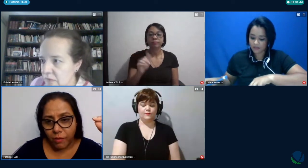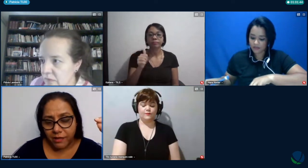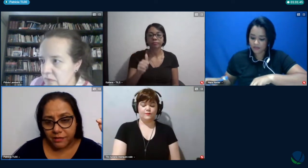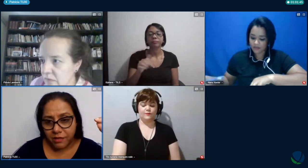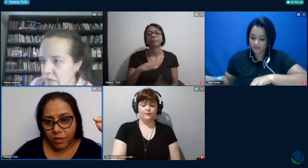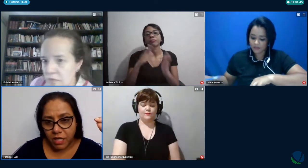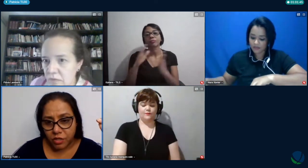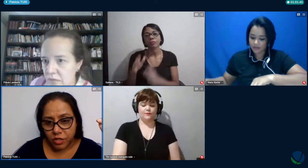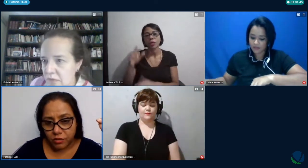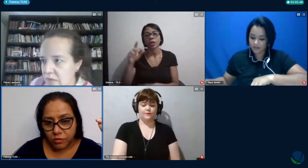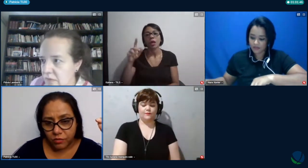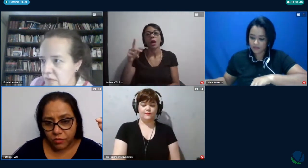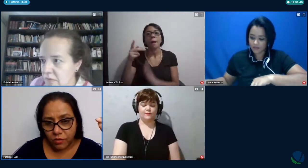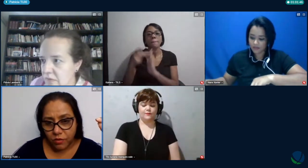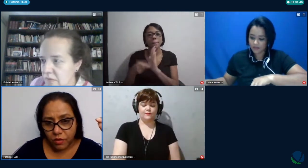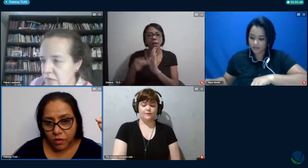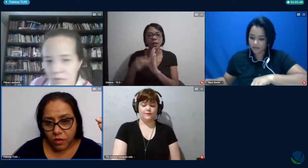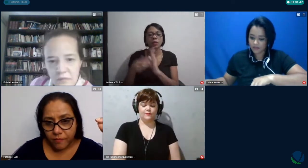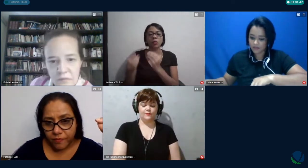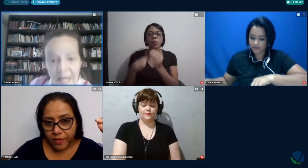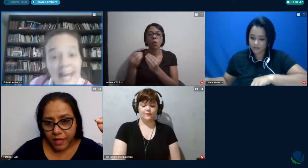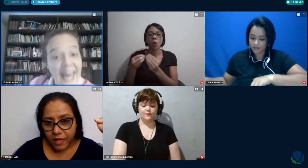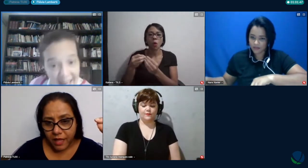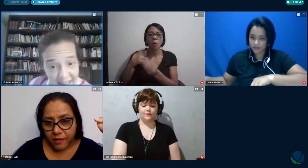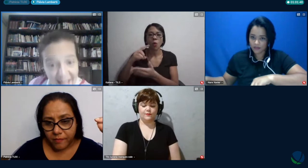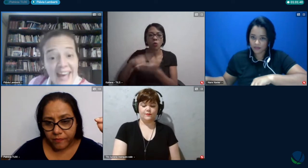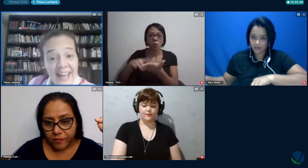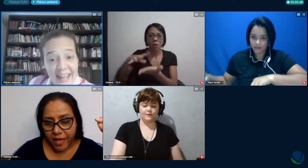de documentação e registro.